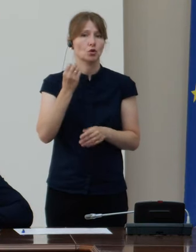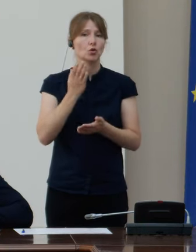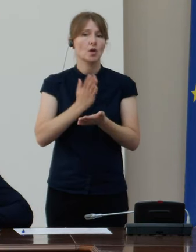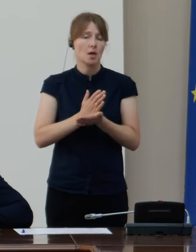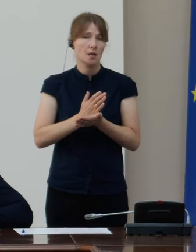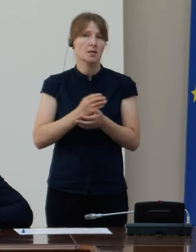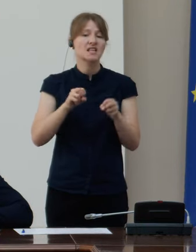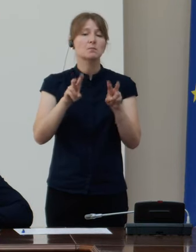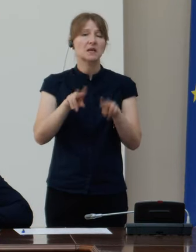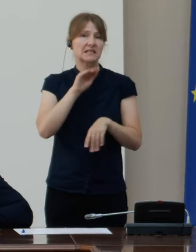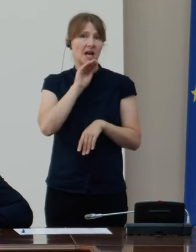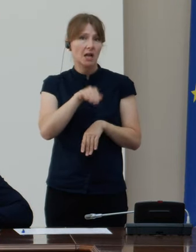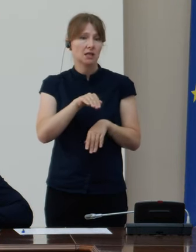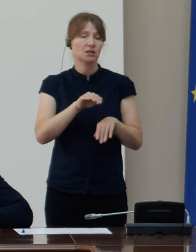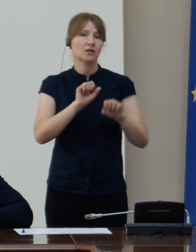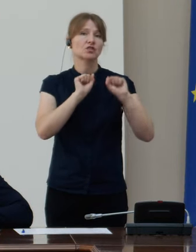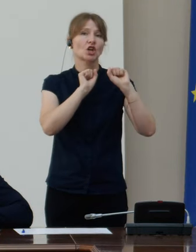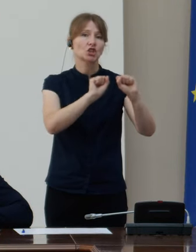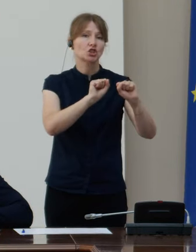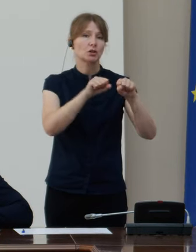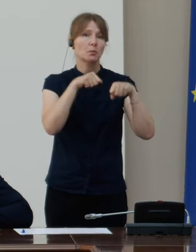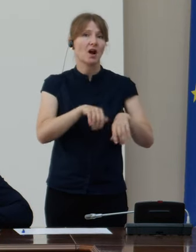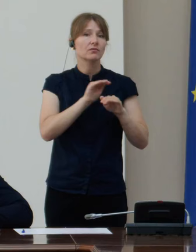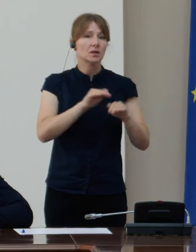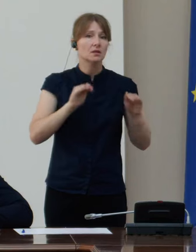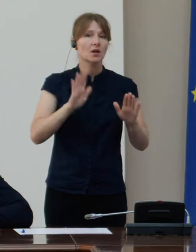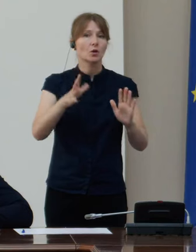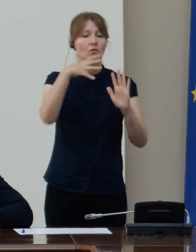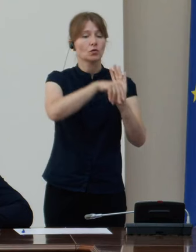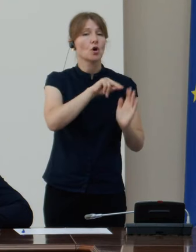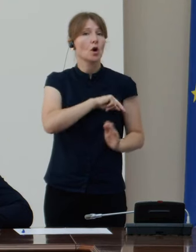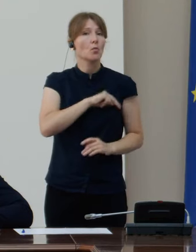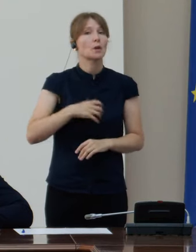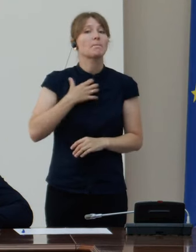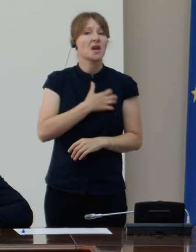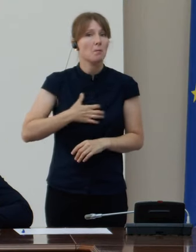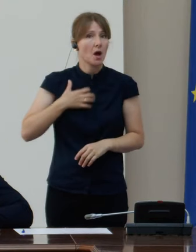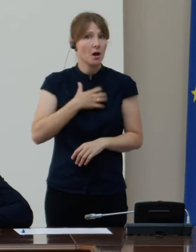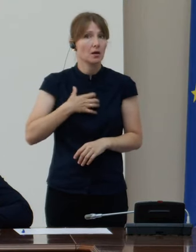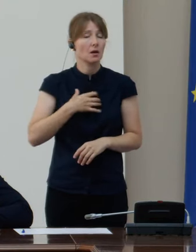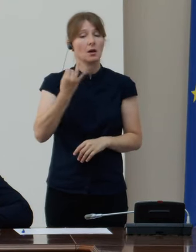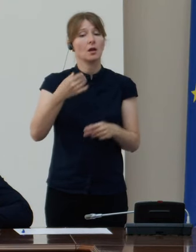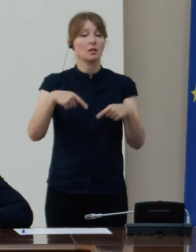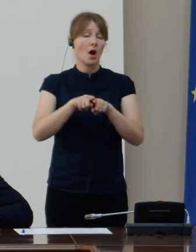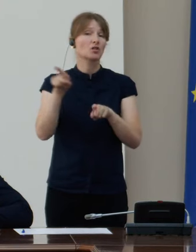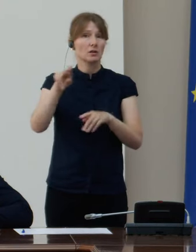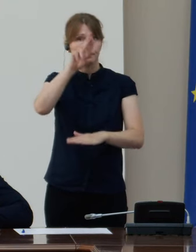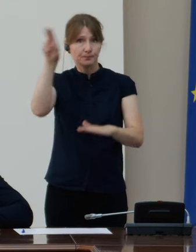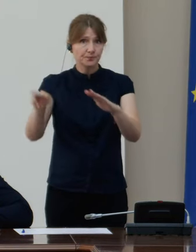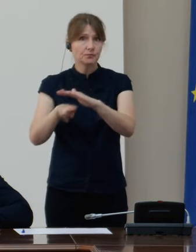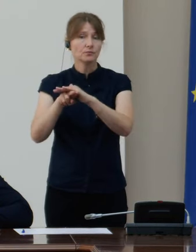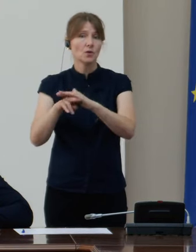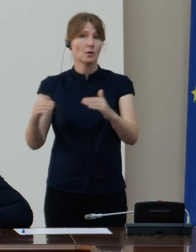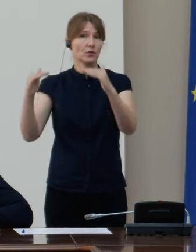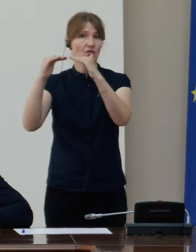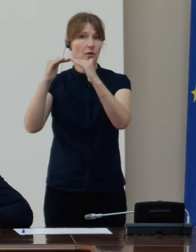locali în protecția drepturilor copilului care au fost angajați în primării și care, de fapt, sunt subordonați la